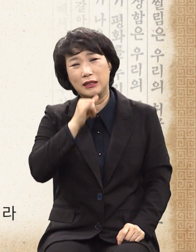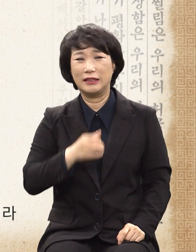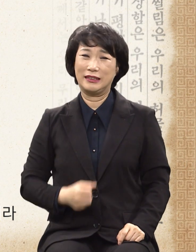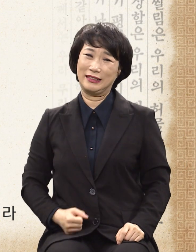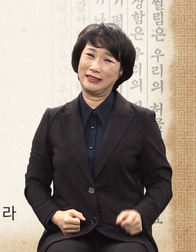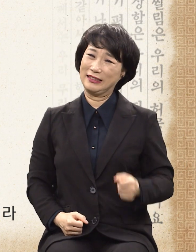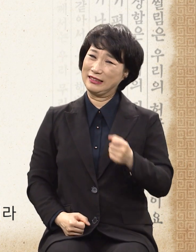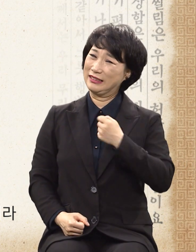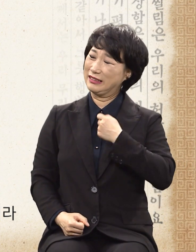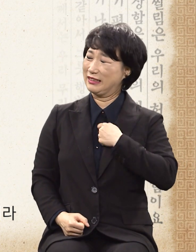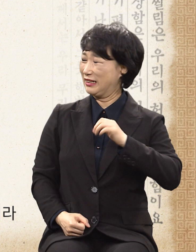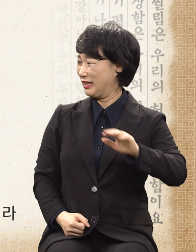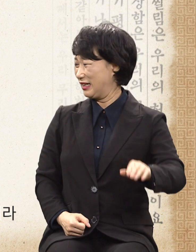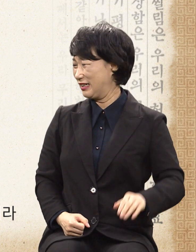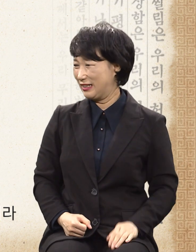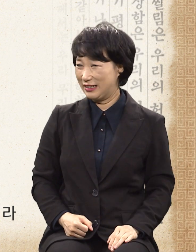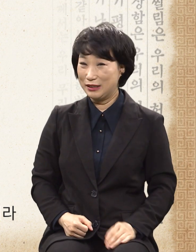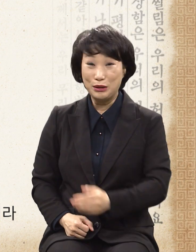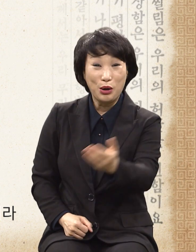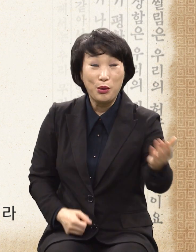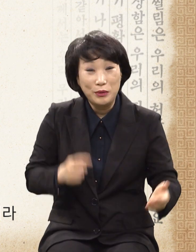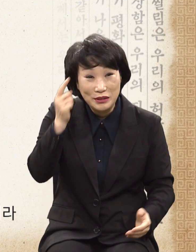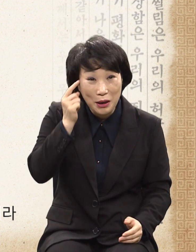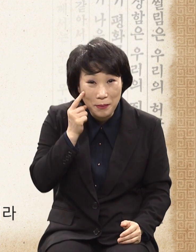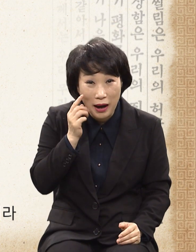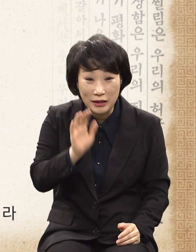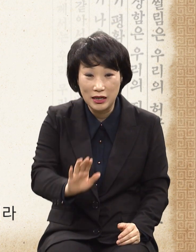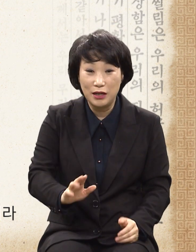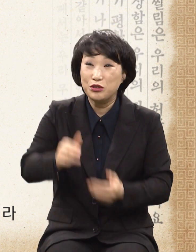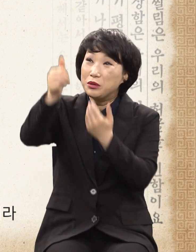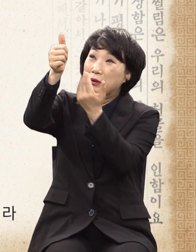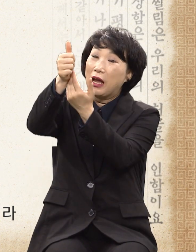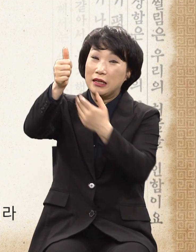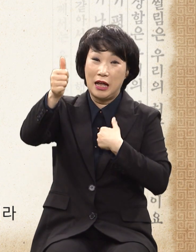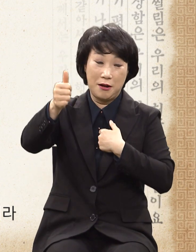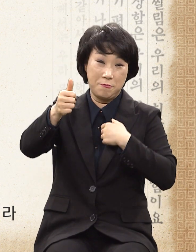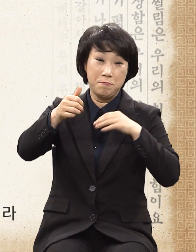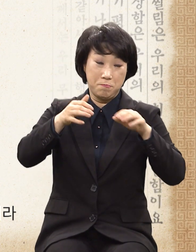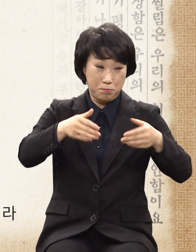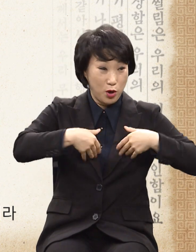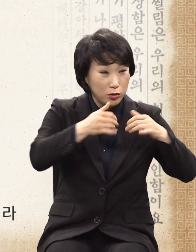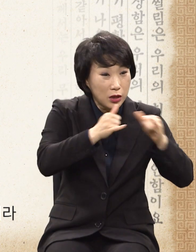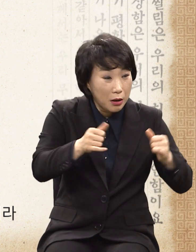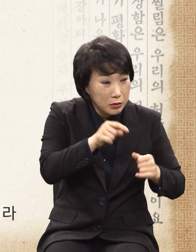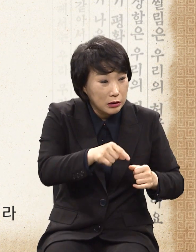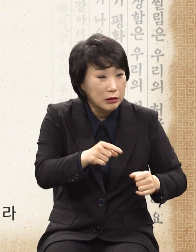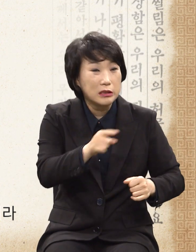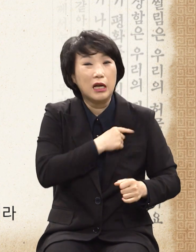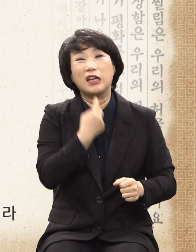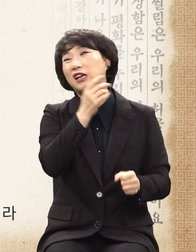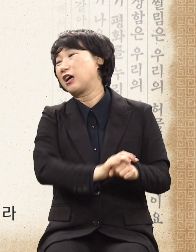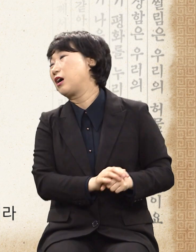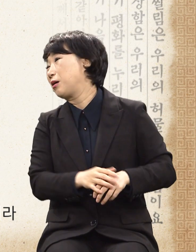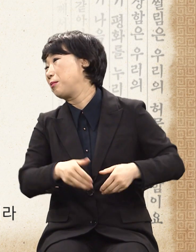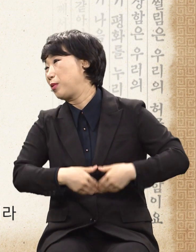볼품없지 않냐 이 말이에요. 여러분 잘 들어. 주님 앞에 쓸모없는 사람보다 비참한 자는 없는